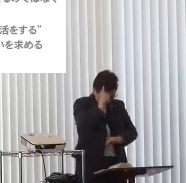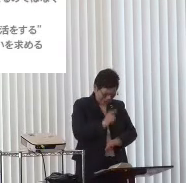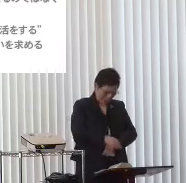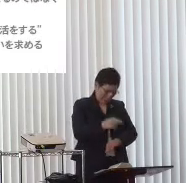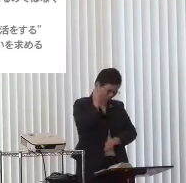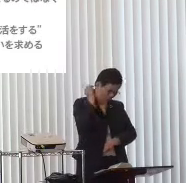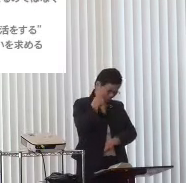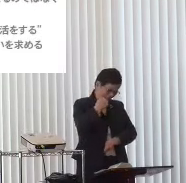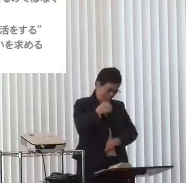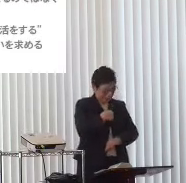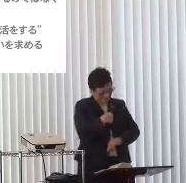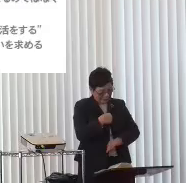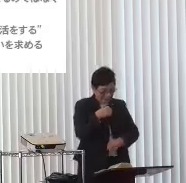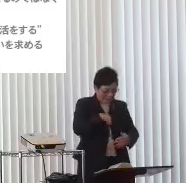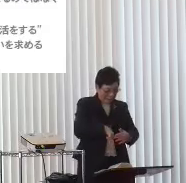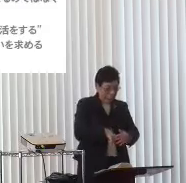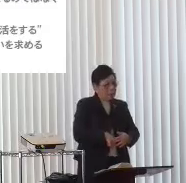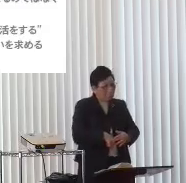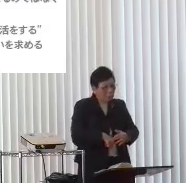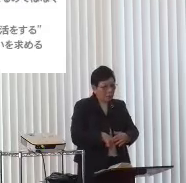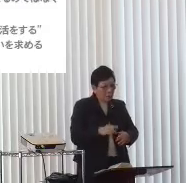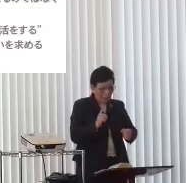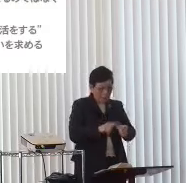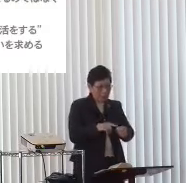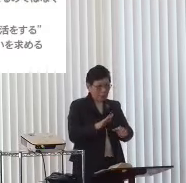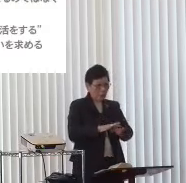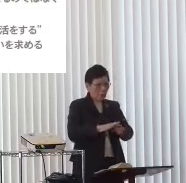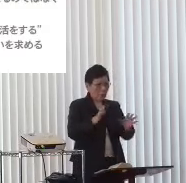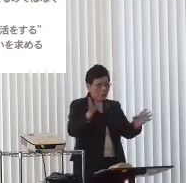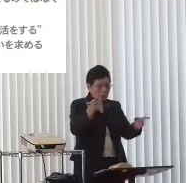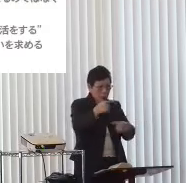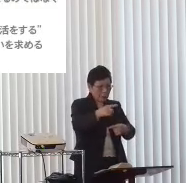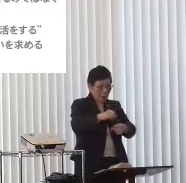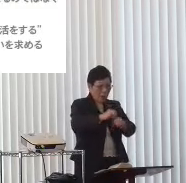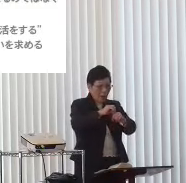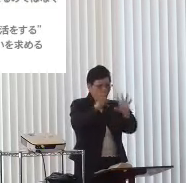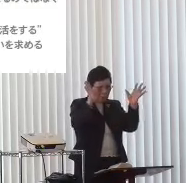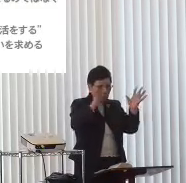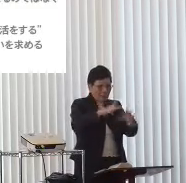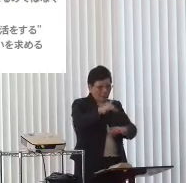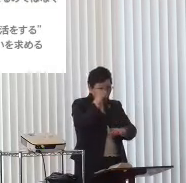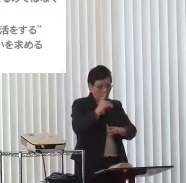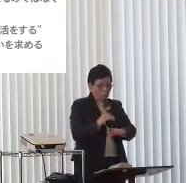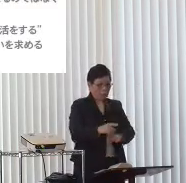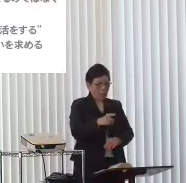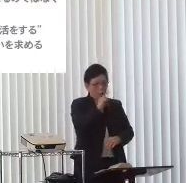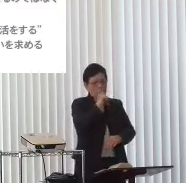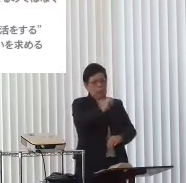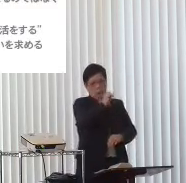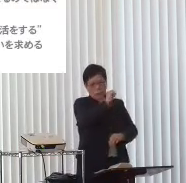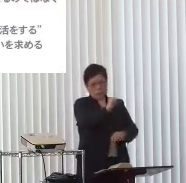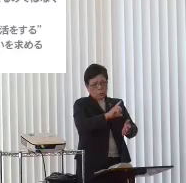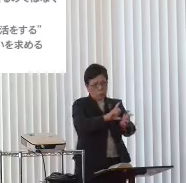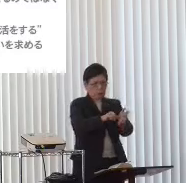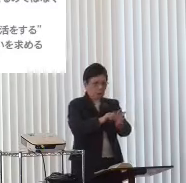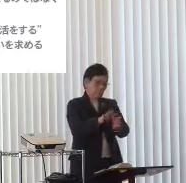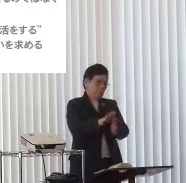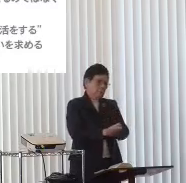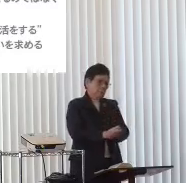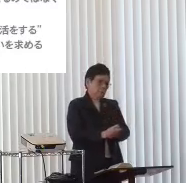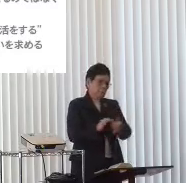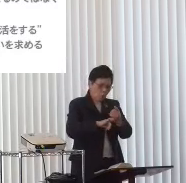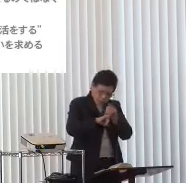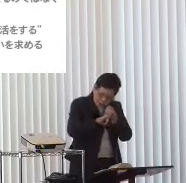この年の初めはそういうものから離れようとする、そのいい機会だと思いますね。ぜ